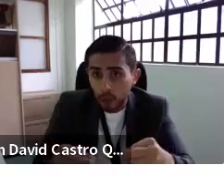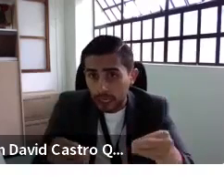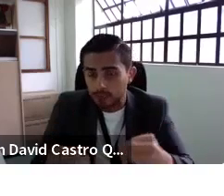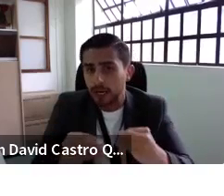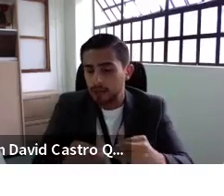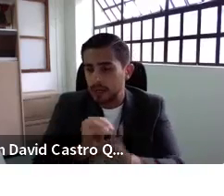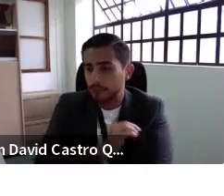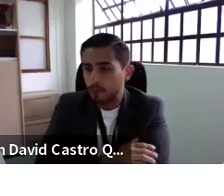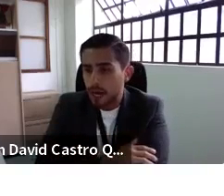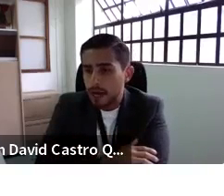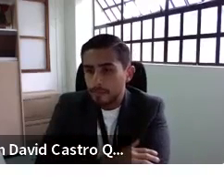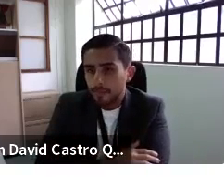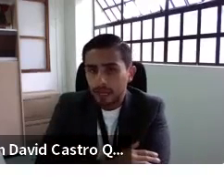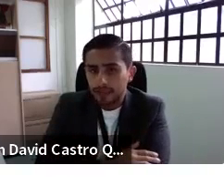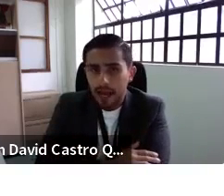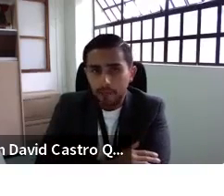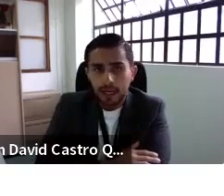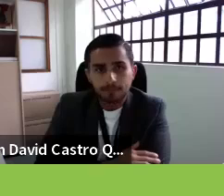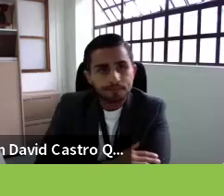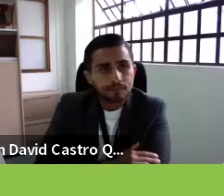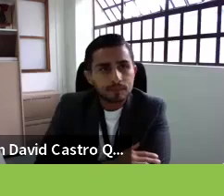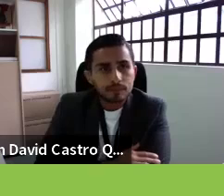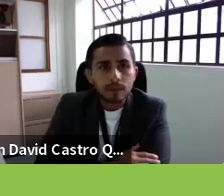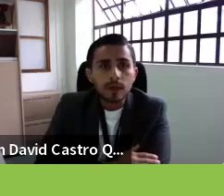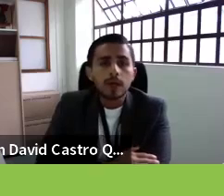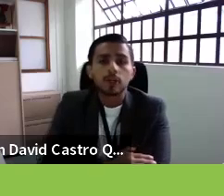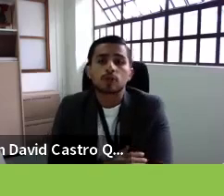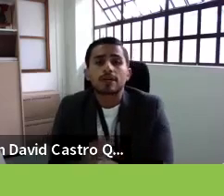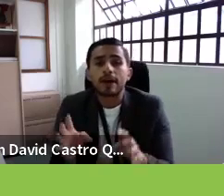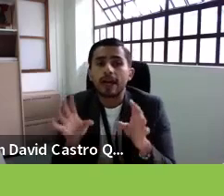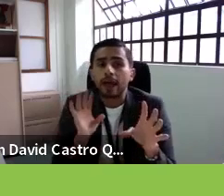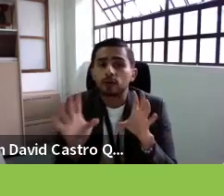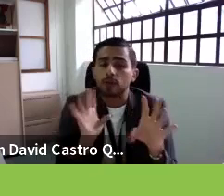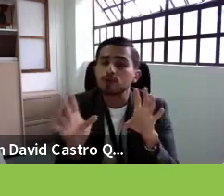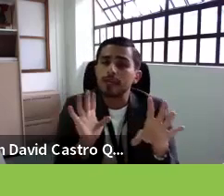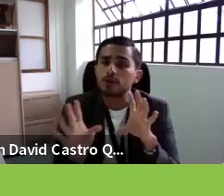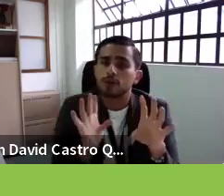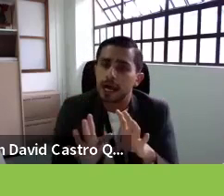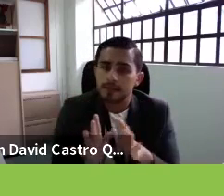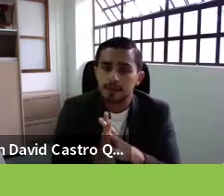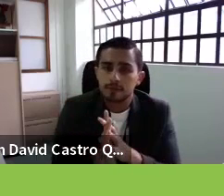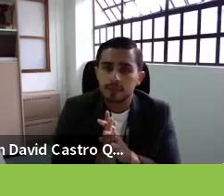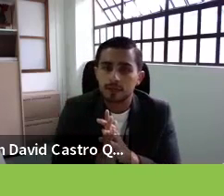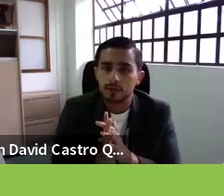lógicas para nuestra propia dinámica entonces ahí encontramos una discordancia cierto